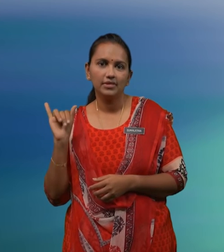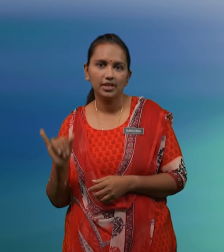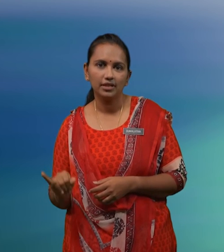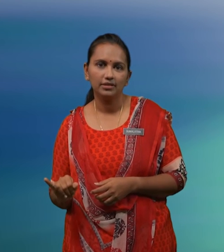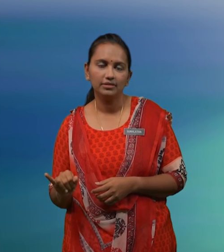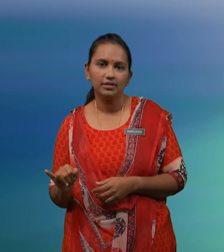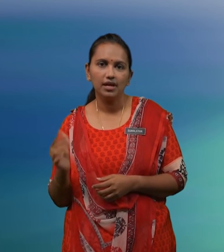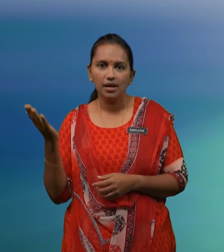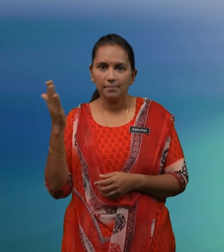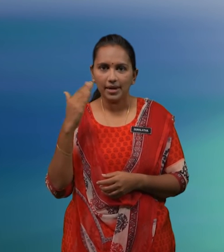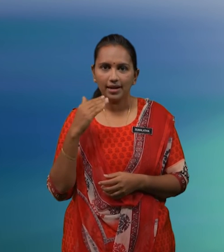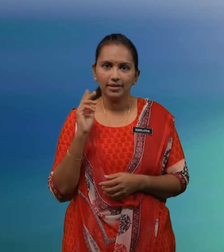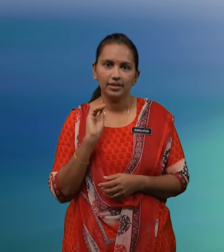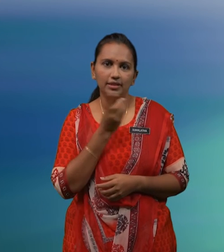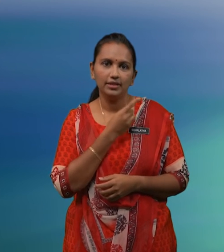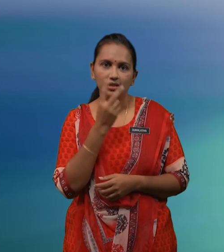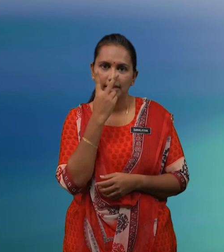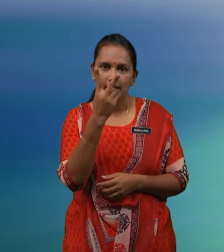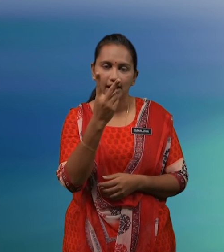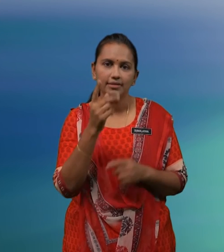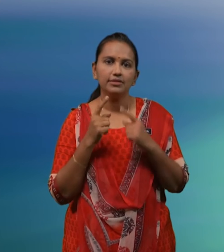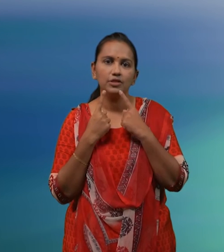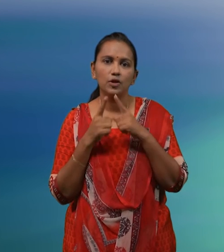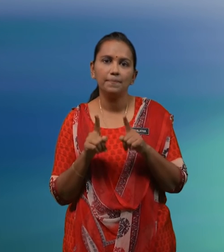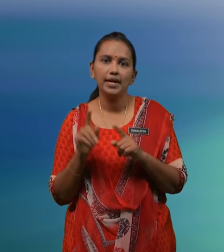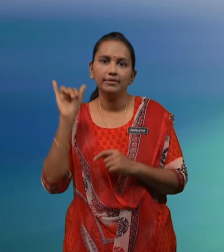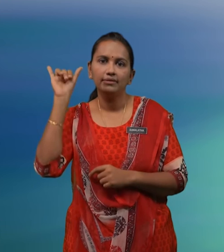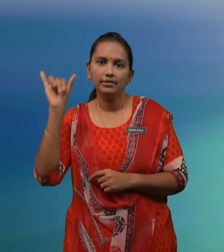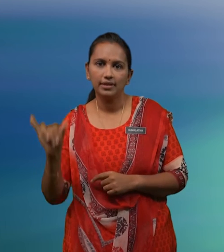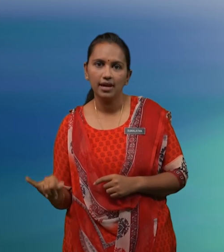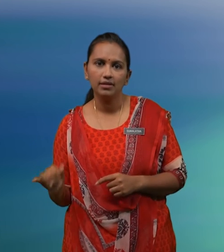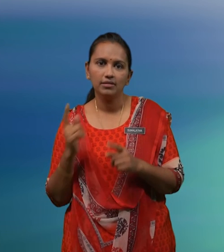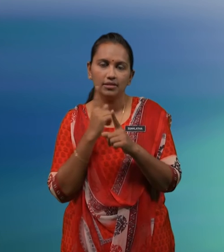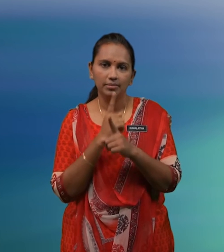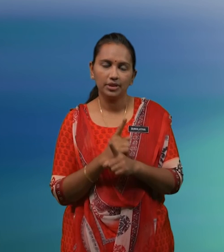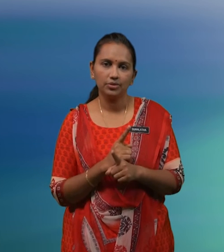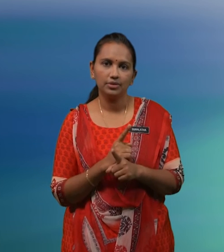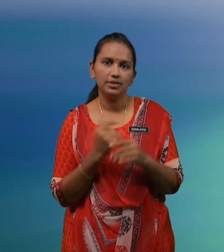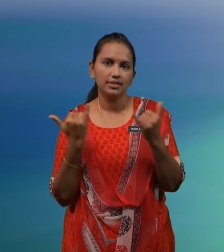Ya, mari kita lihat jawapan yang betul